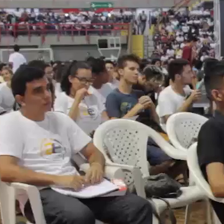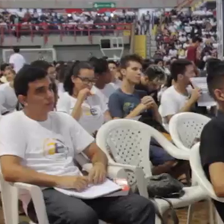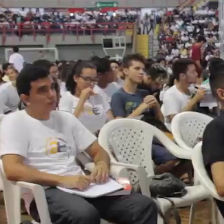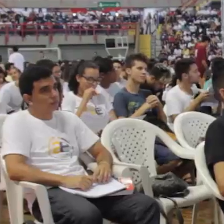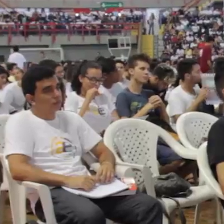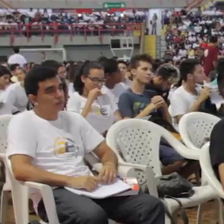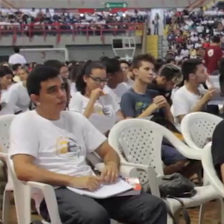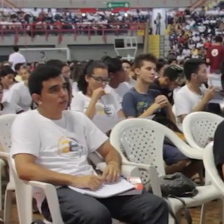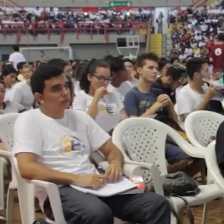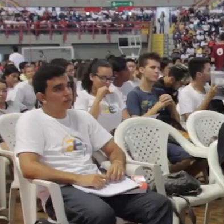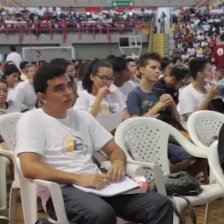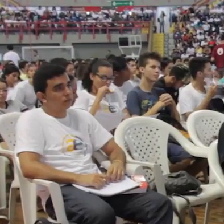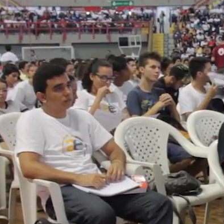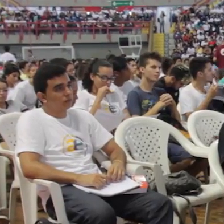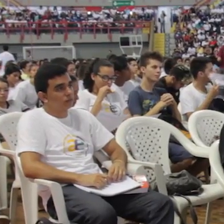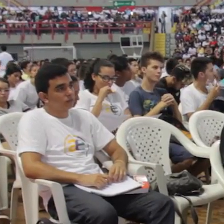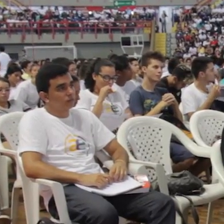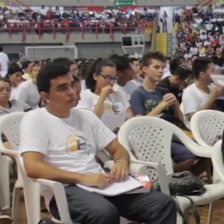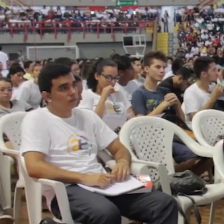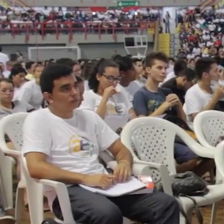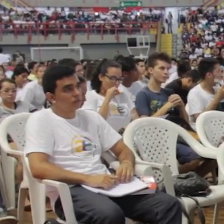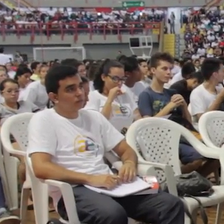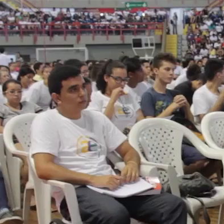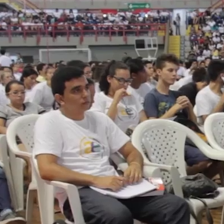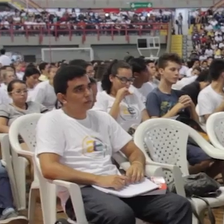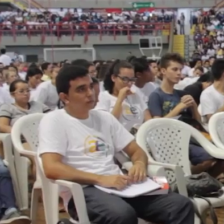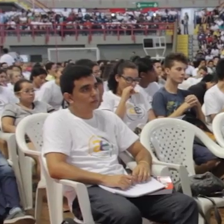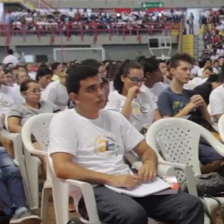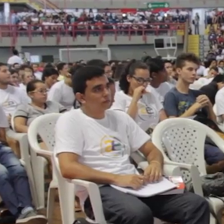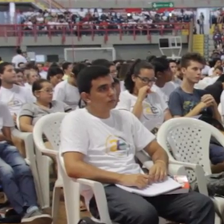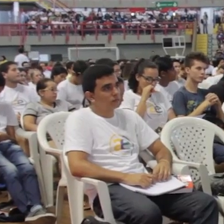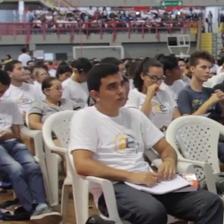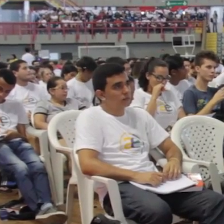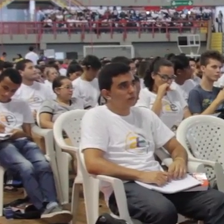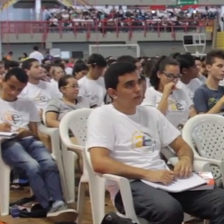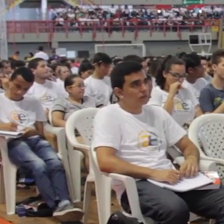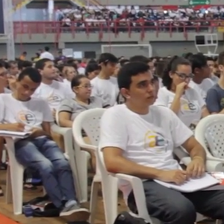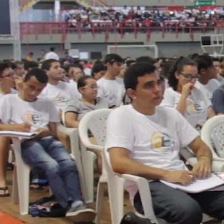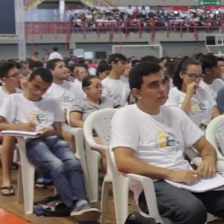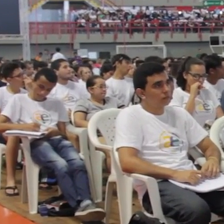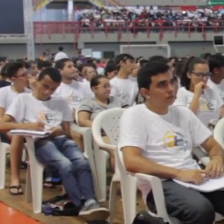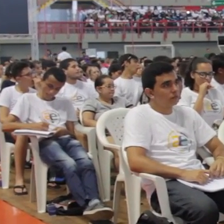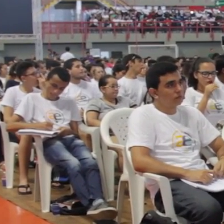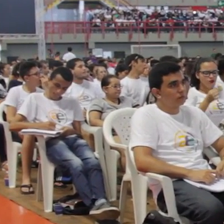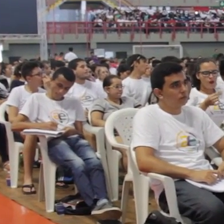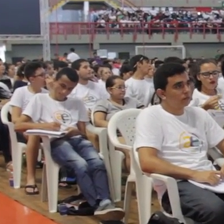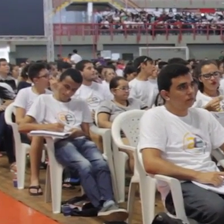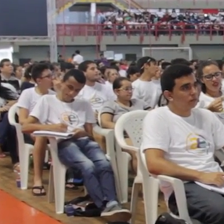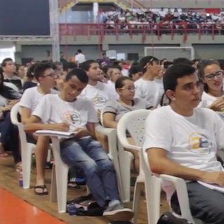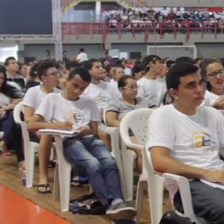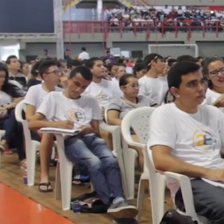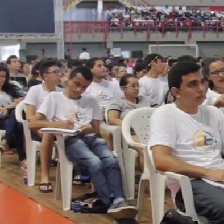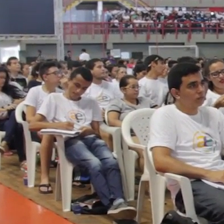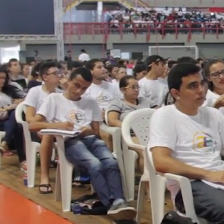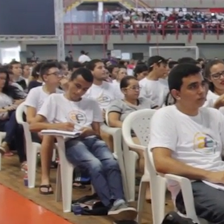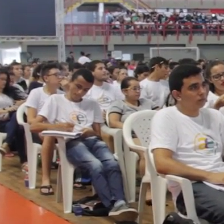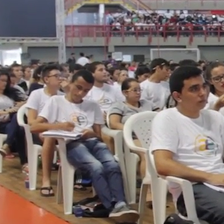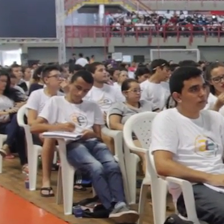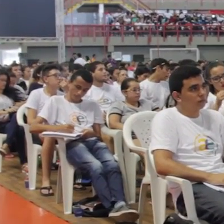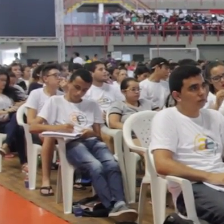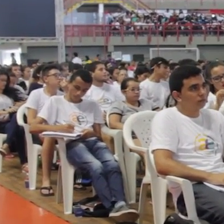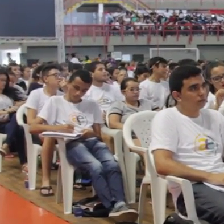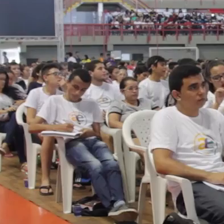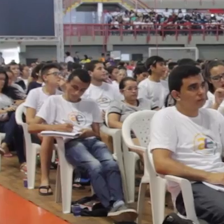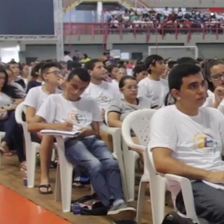As ações têm que ser o quê? Debates, discussões, tá certo? As ações têm que ser investimentos governamentais em alguma